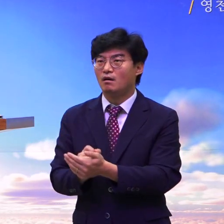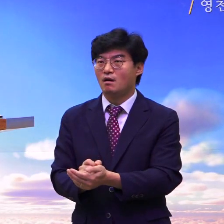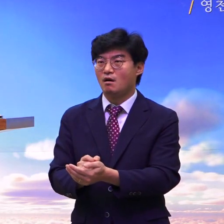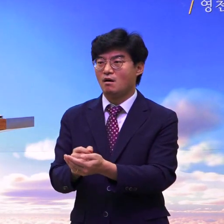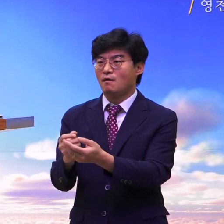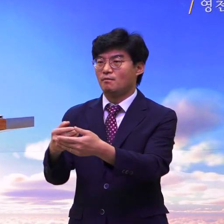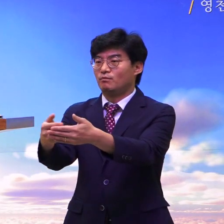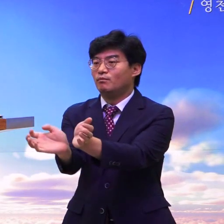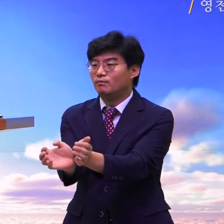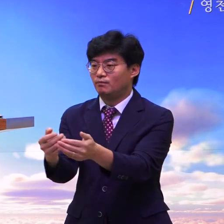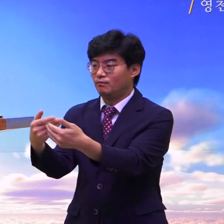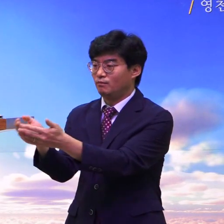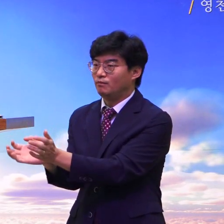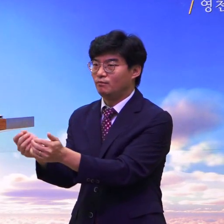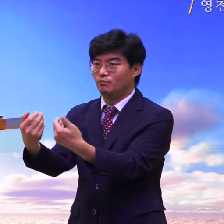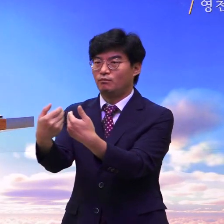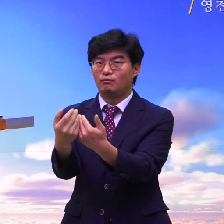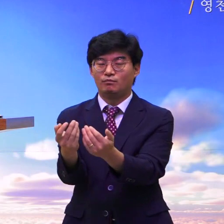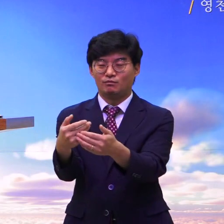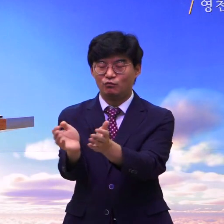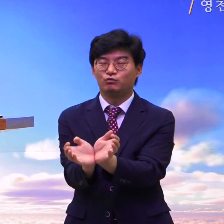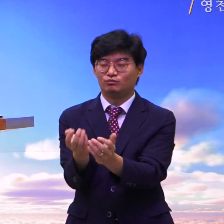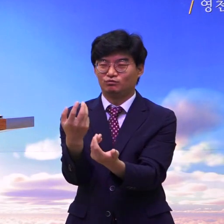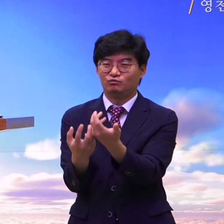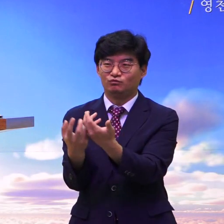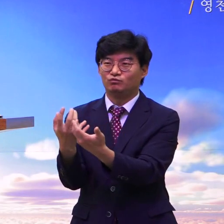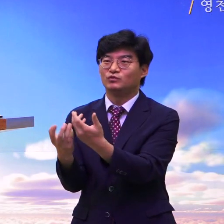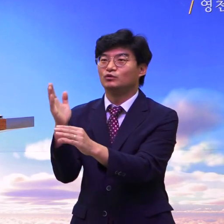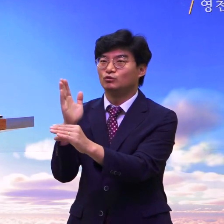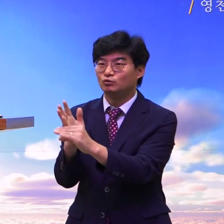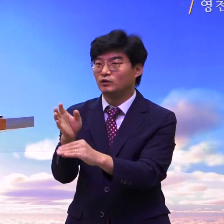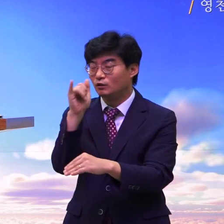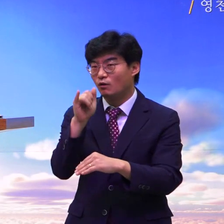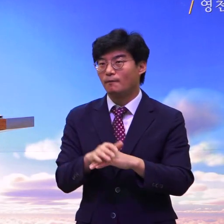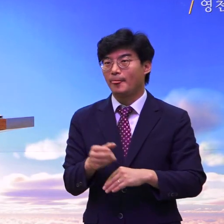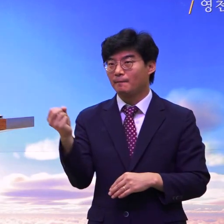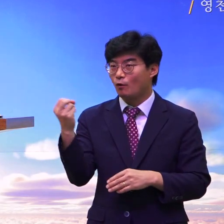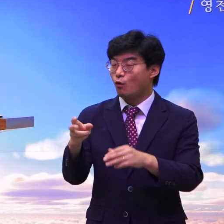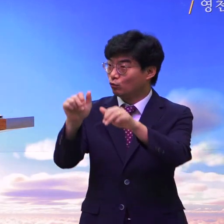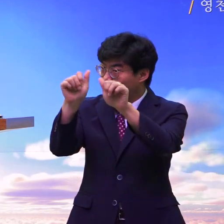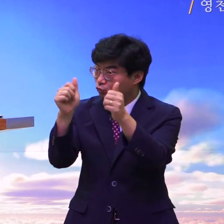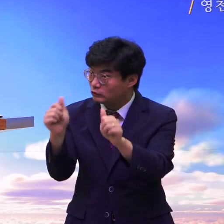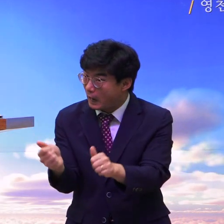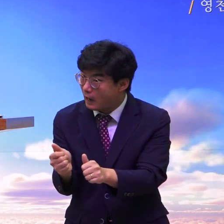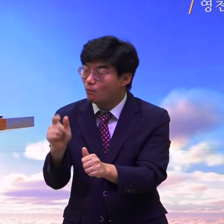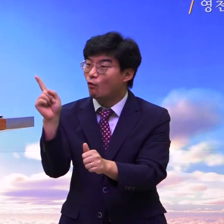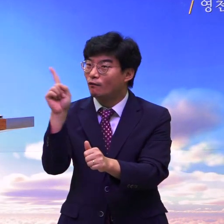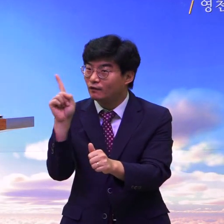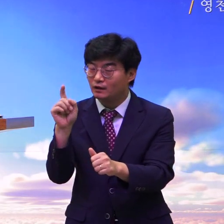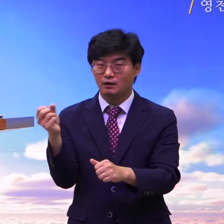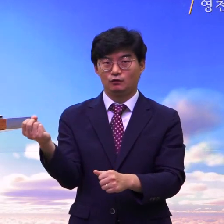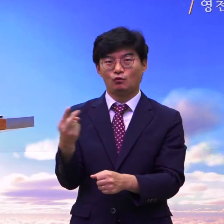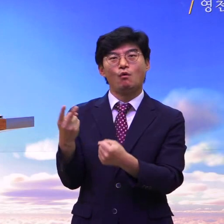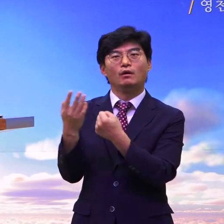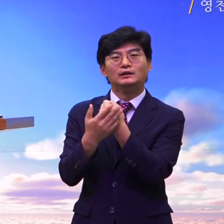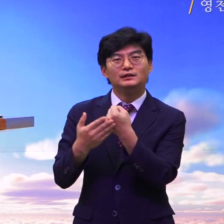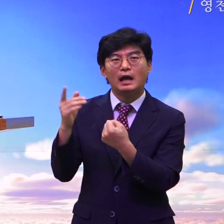이렇게 나뉘어서 계파 싸움을 한 것이 있었고 또 우상 숭배의 문제, 음행하는